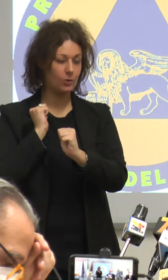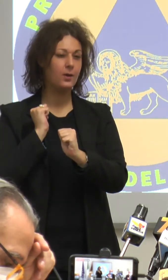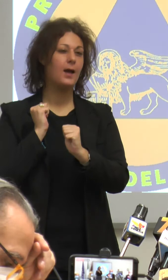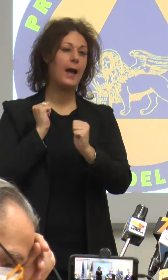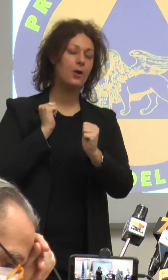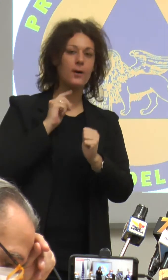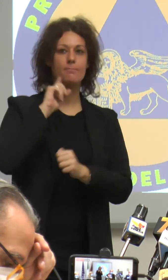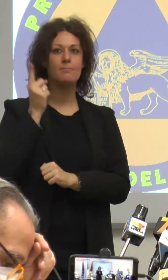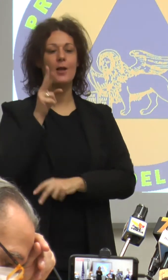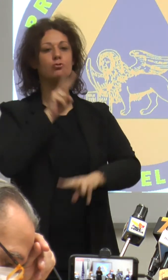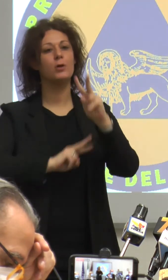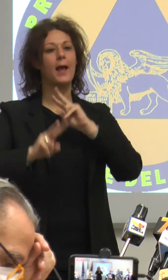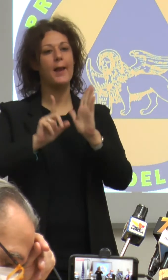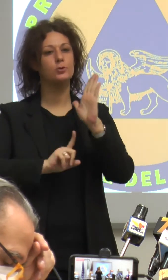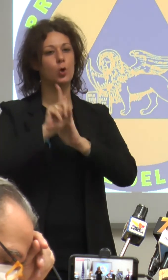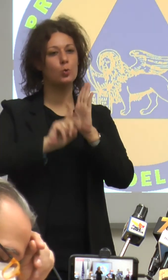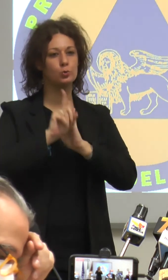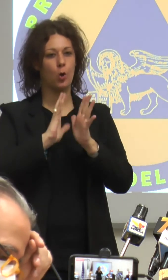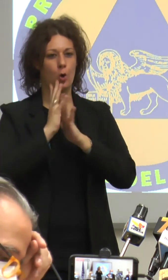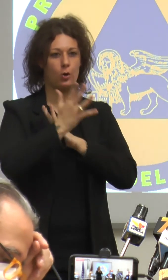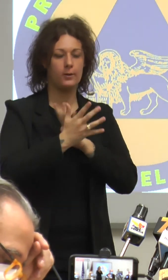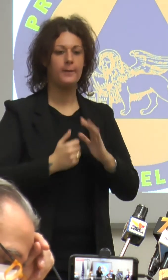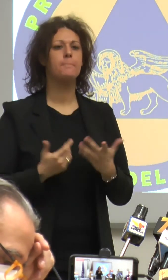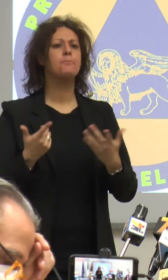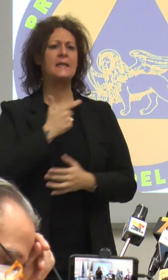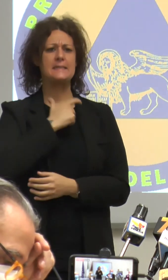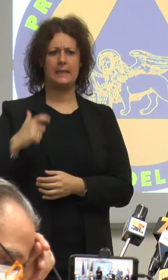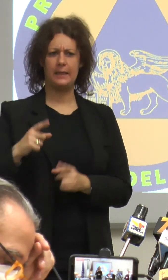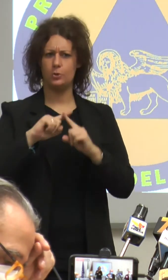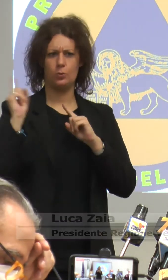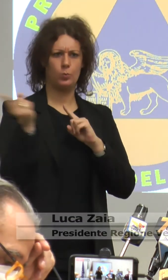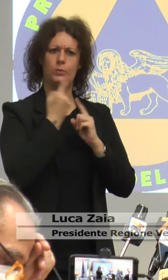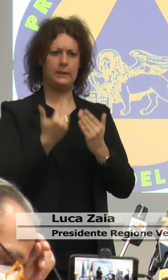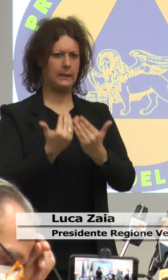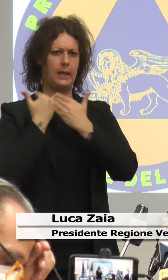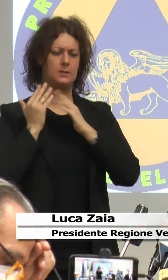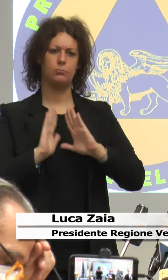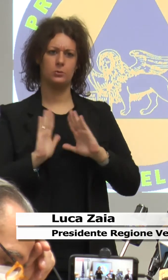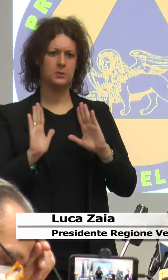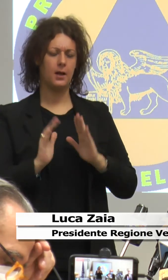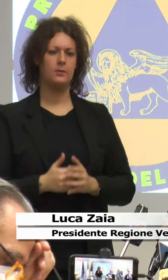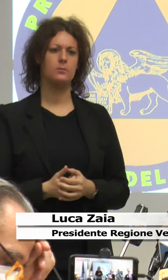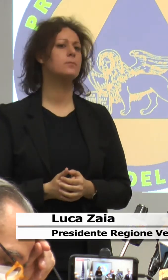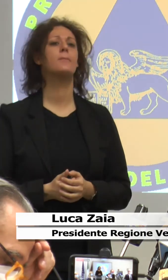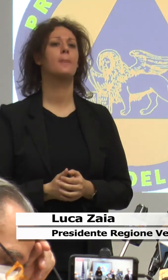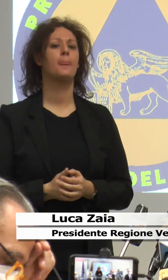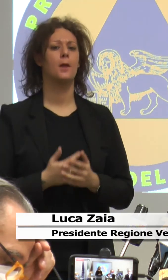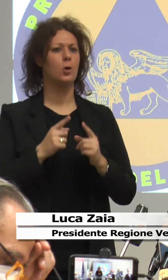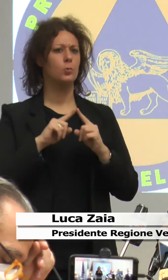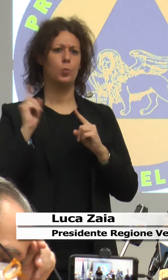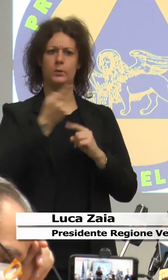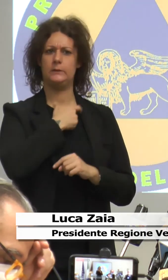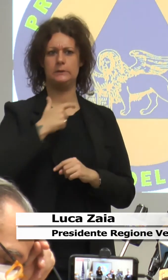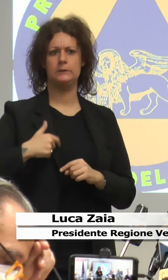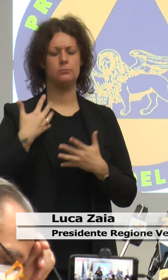cercare una soluzione. E allora i sindaci sono responsabili, non si sono tirati indietro e hanno sempre dimostrato di avere a cuore la salute dei